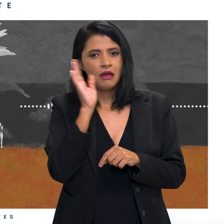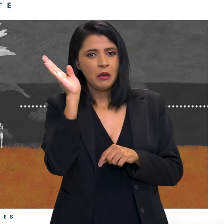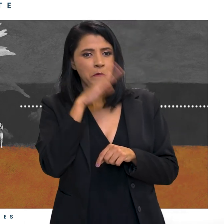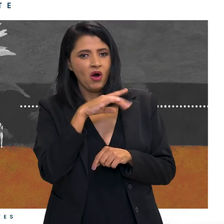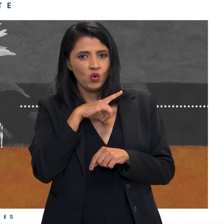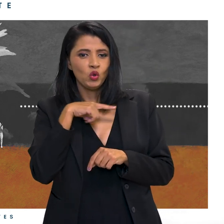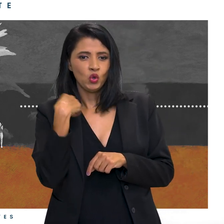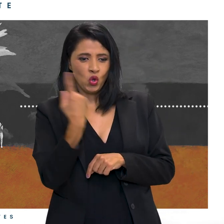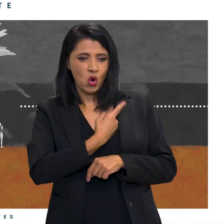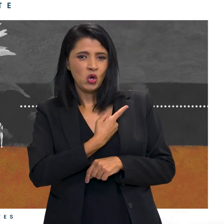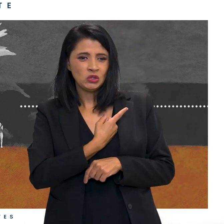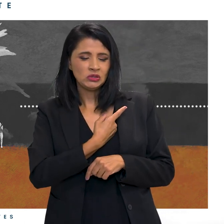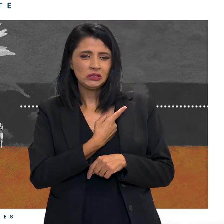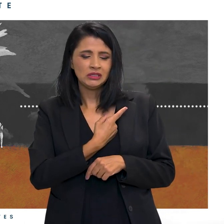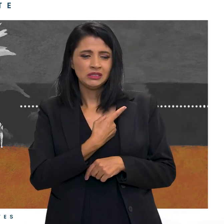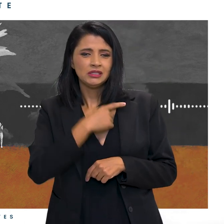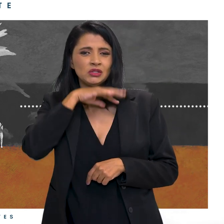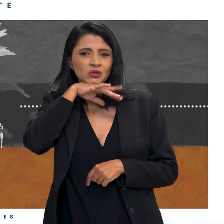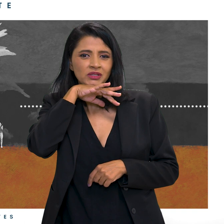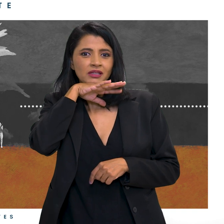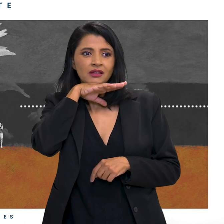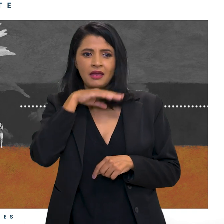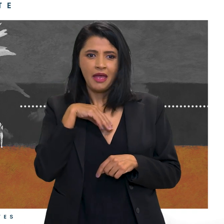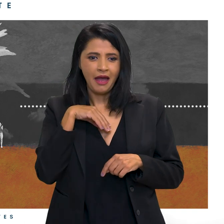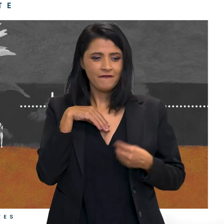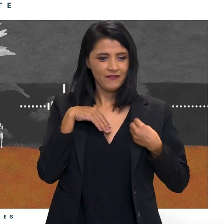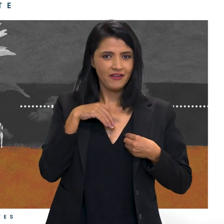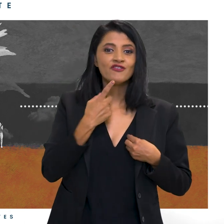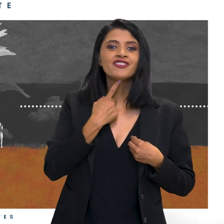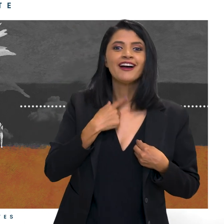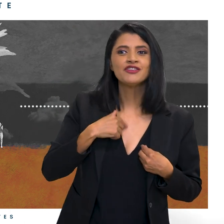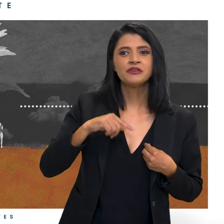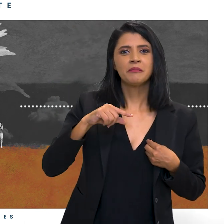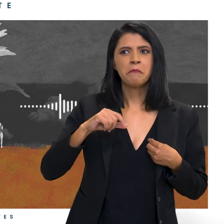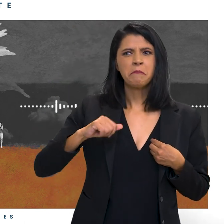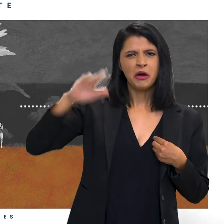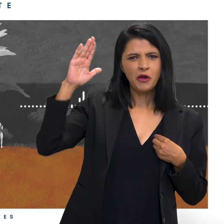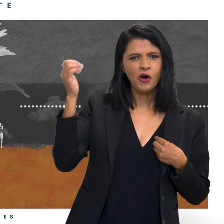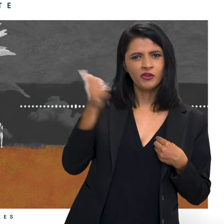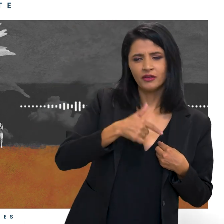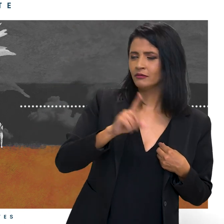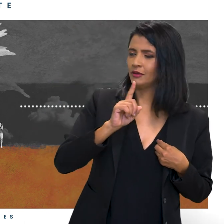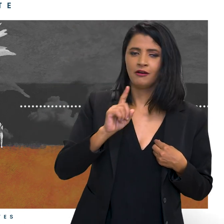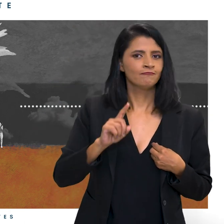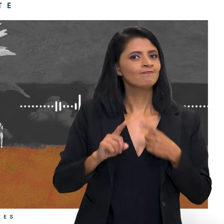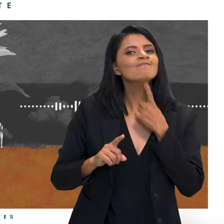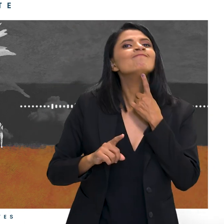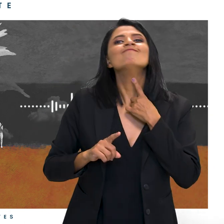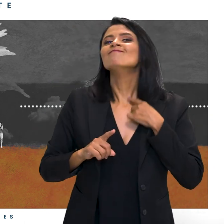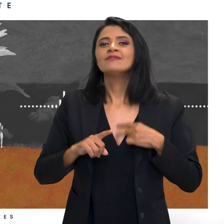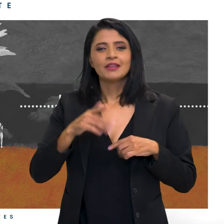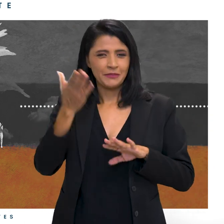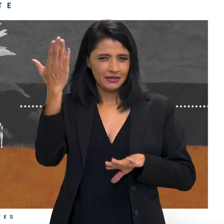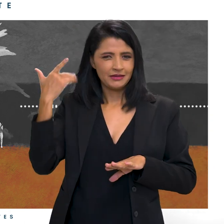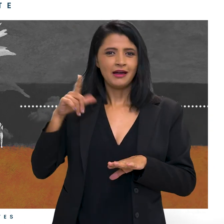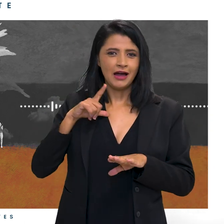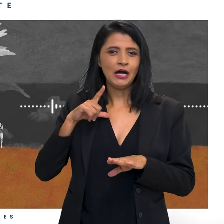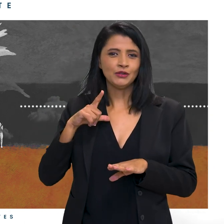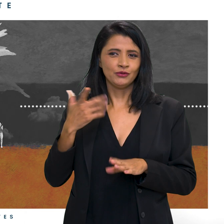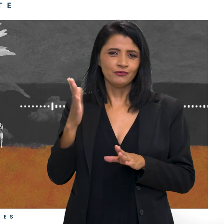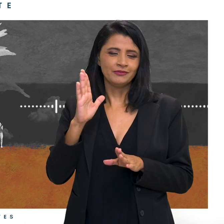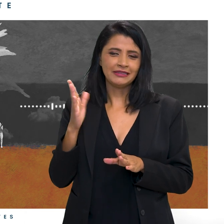que a gente carrega, ele seja maior do que a nossa vontade de viver. Teve época que os meus dois filhos,